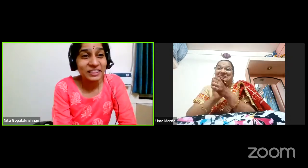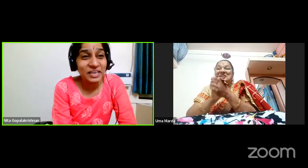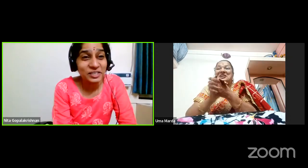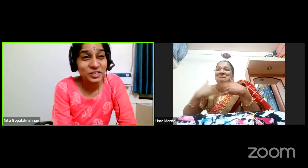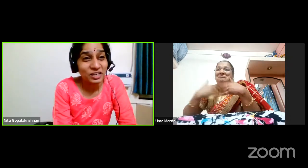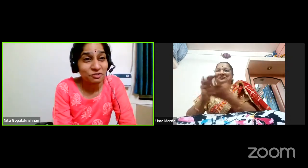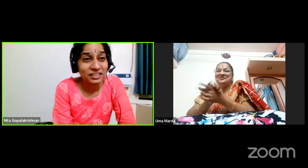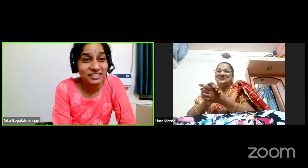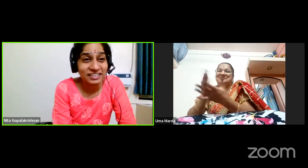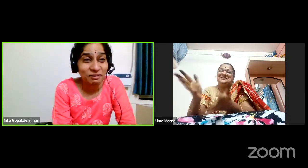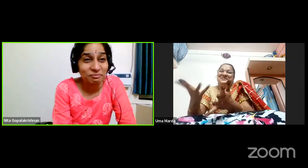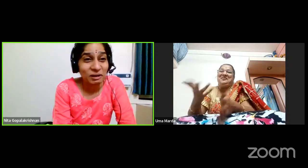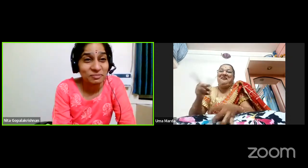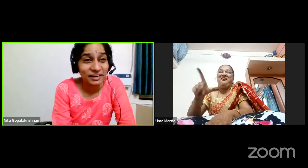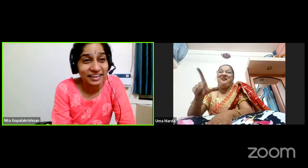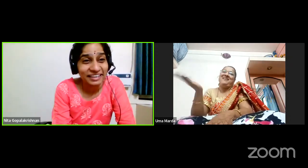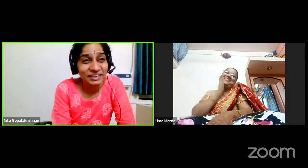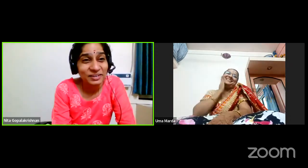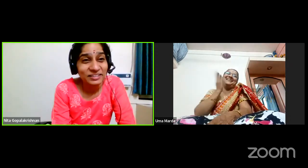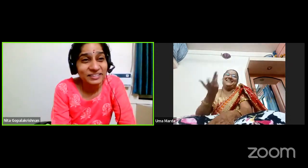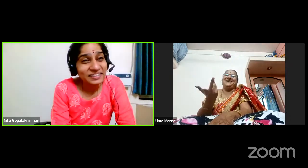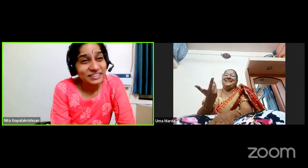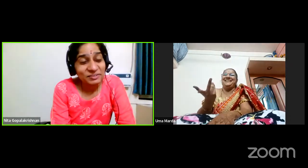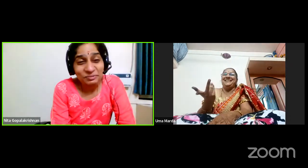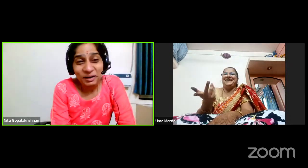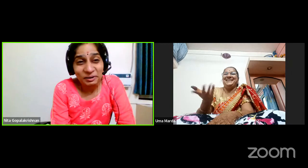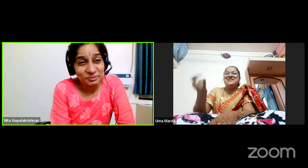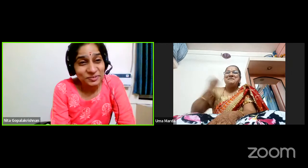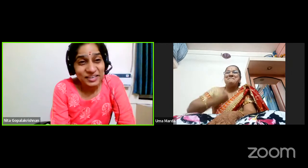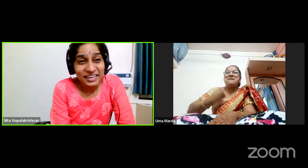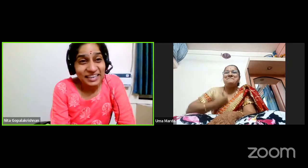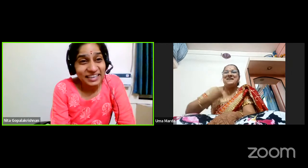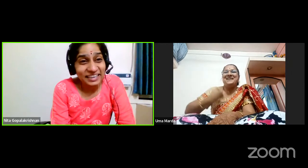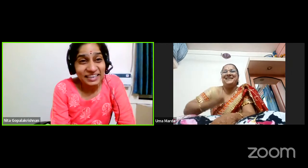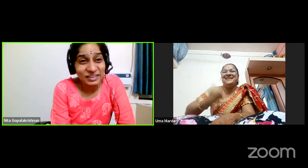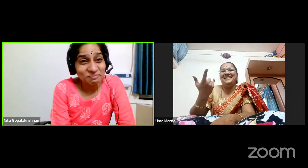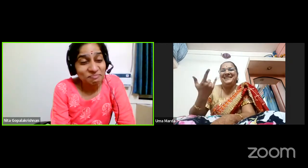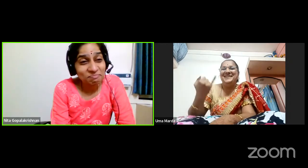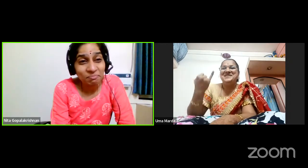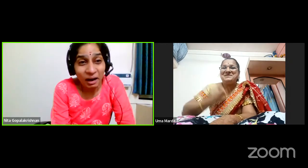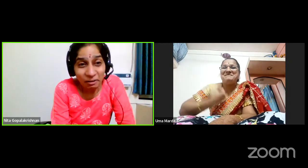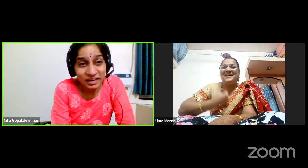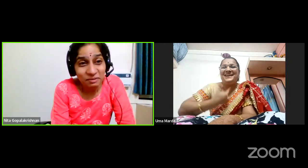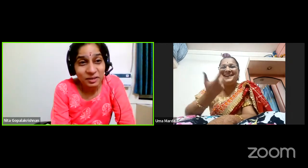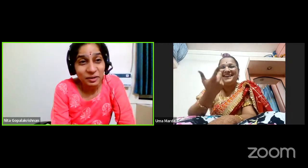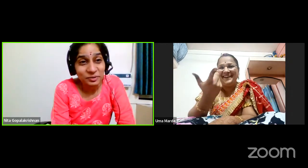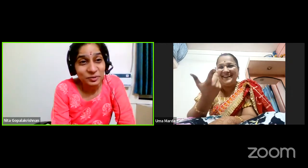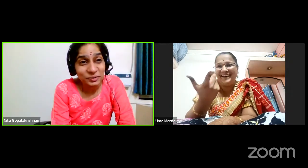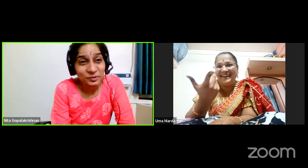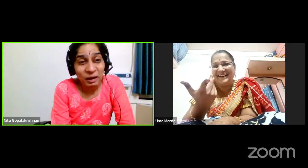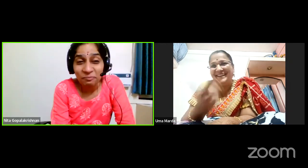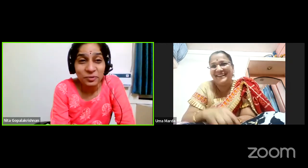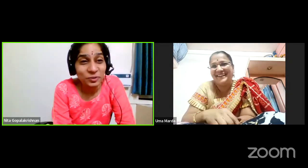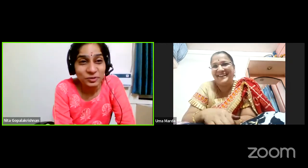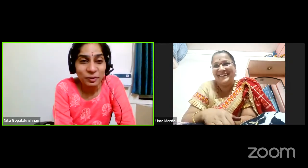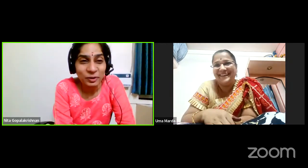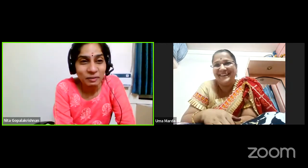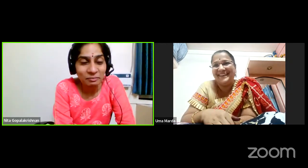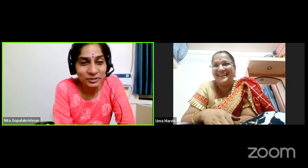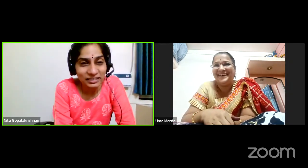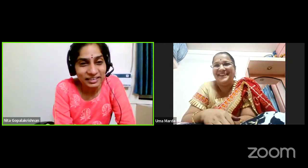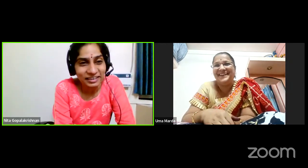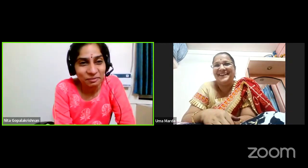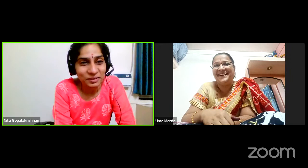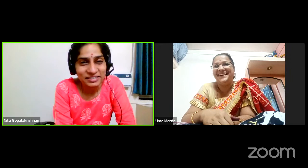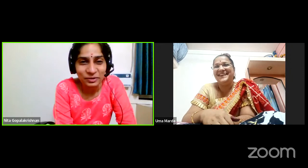अच्छा, इतने अच्छे फ्रेंड्स थे, बाप रे वाव, कि पाप नहीं मिला उनको। कि हम लोगों को तो बहुत